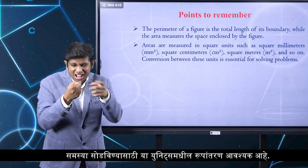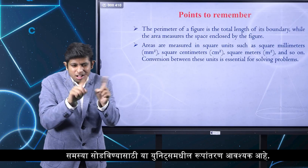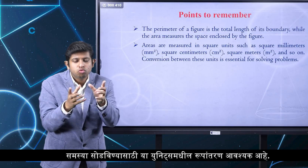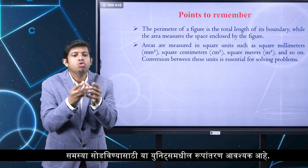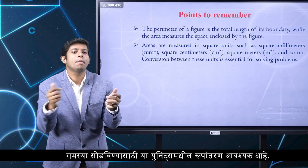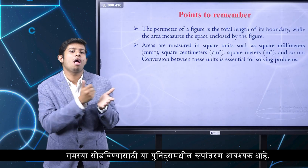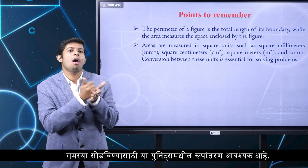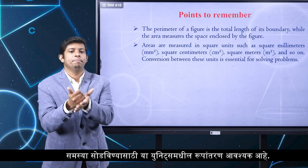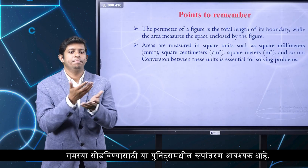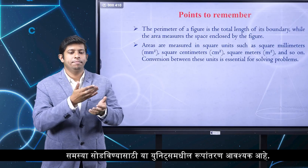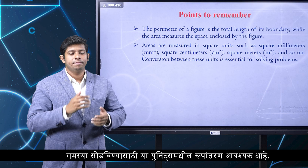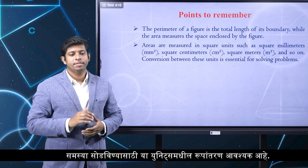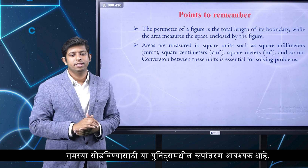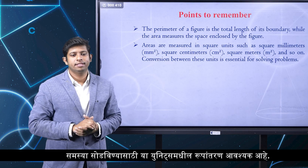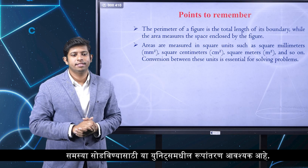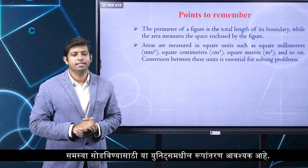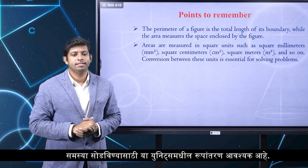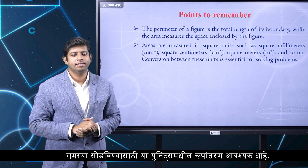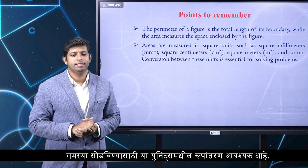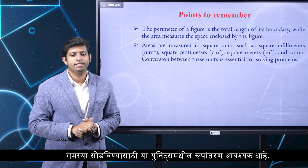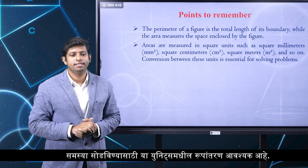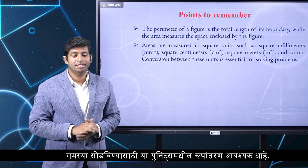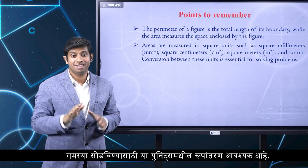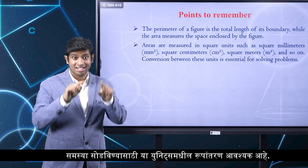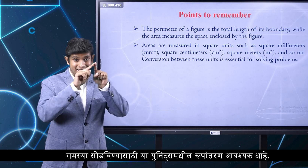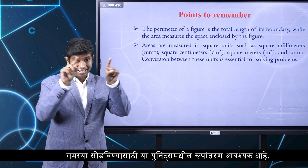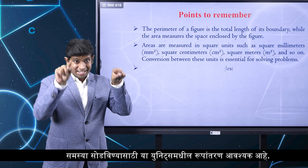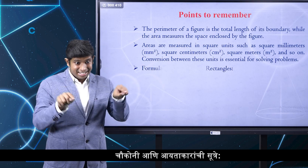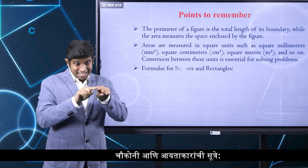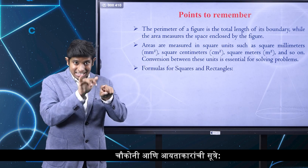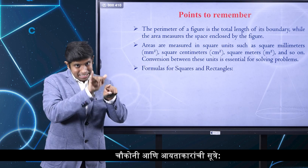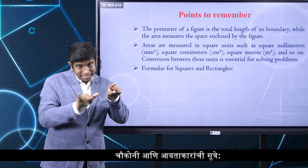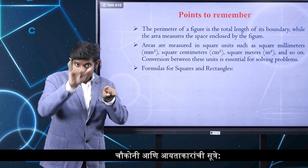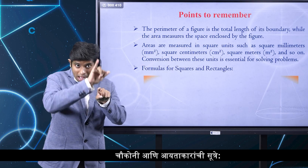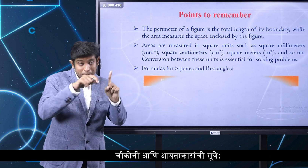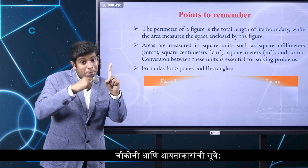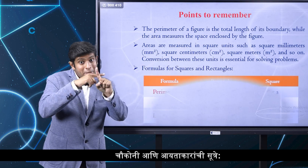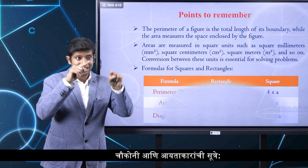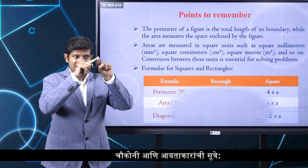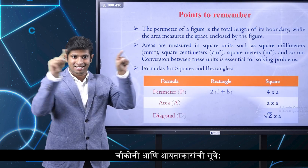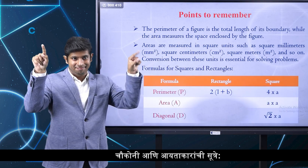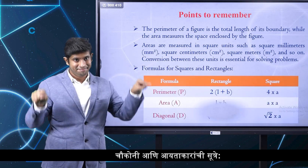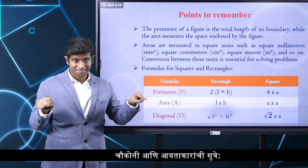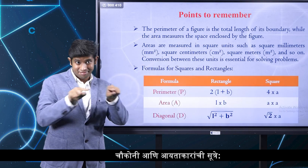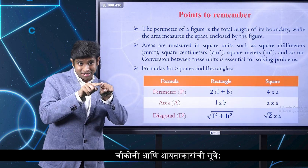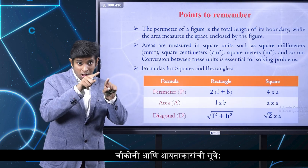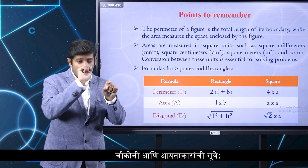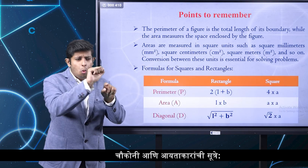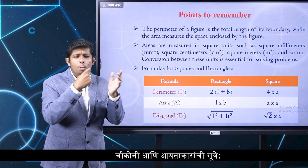समस्या सोडवण्यासाठी या युनिटमधील रूपांतर आवश्यक आहे. चौकोनी आणि आयताकारांची सूत्रे.